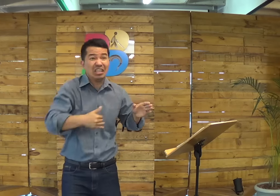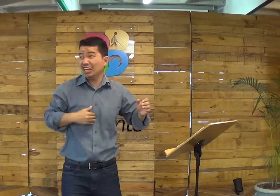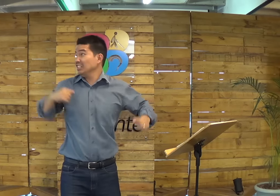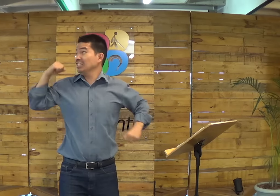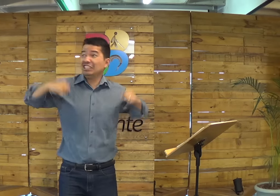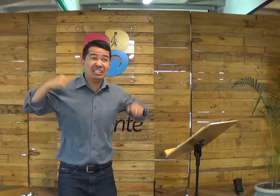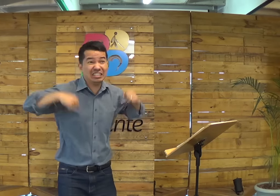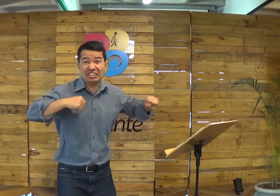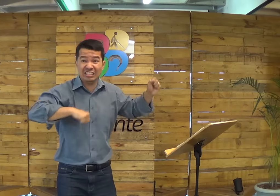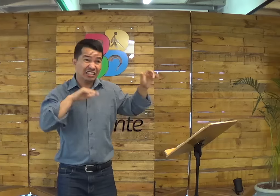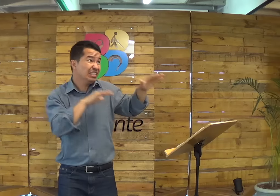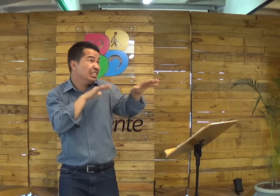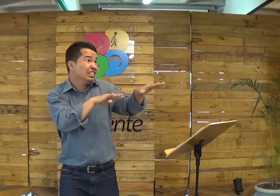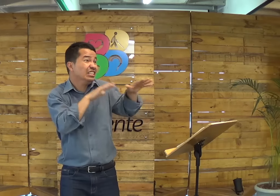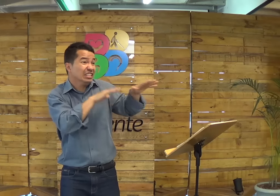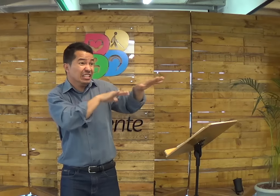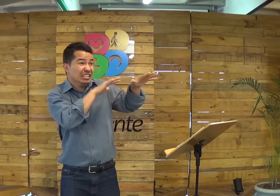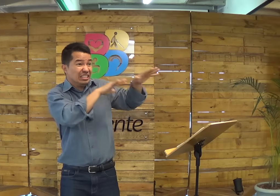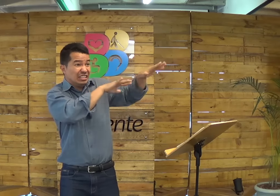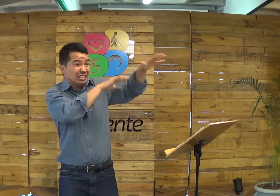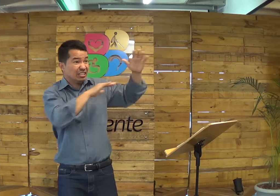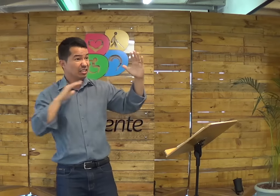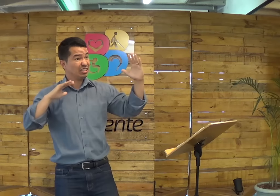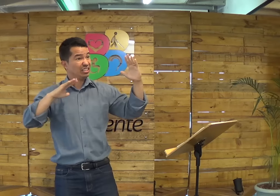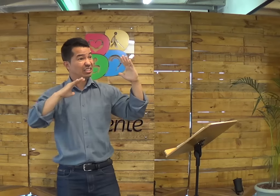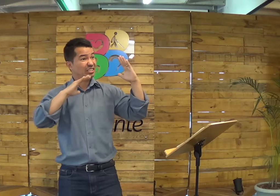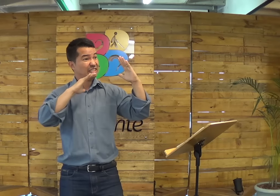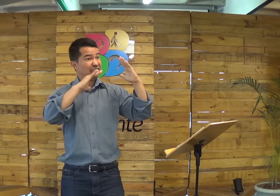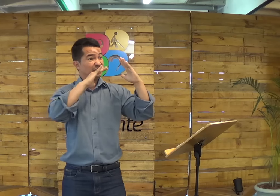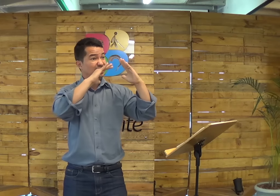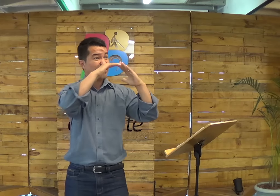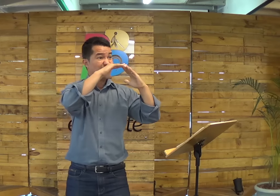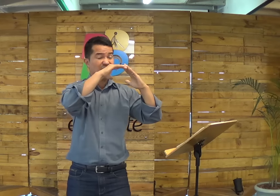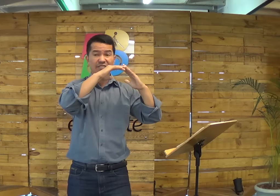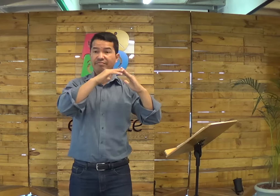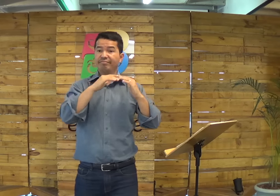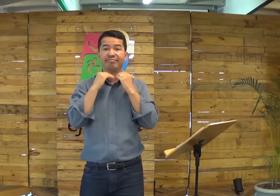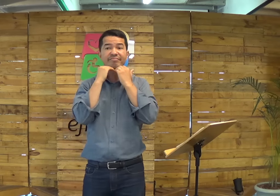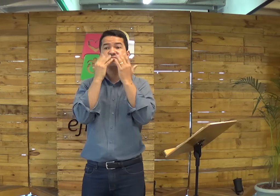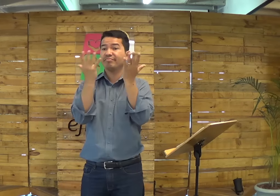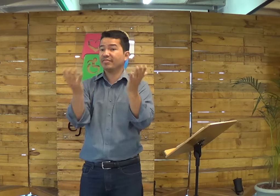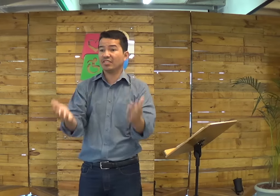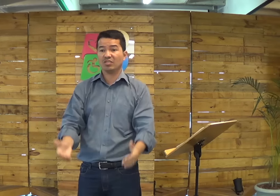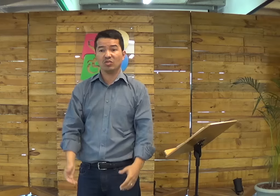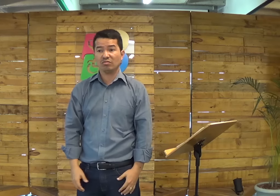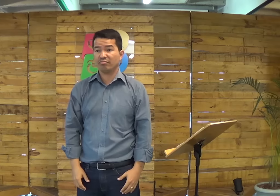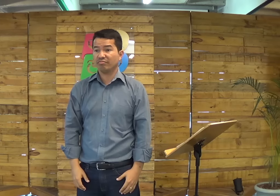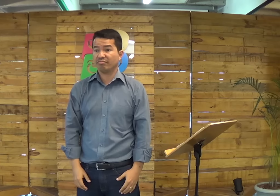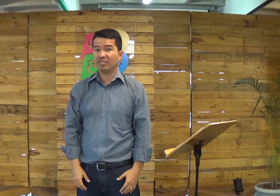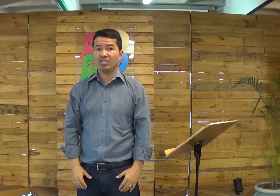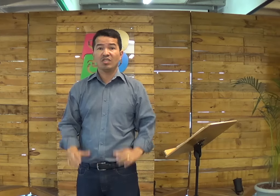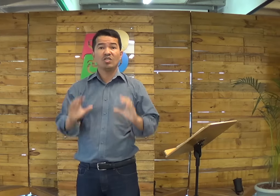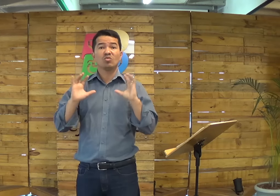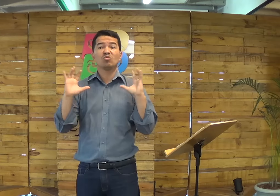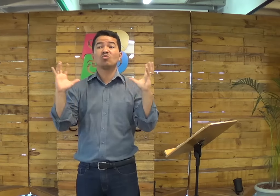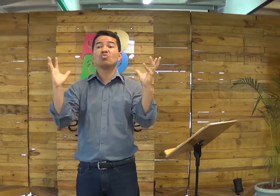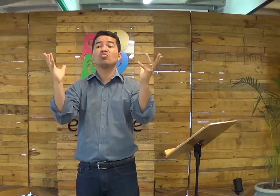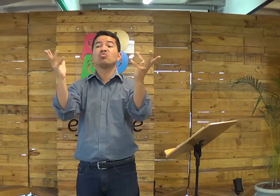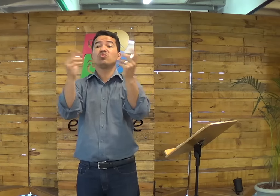ali vamos se esconder lá no topo da montanha e as pessoas foram subindo lá na montanha não adiantou nada